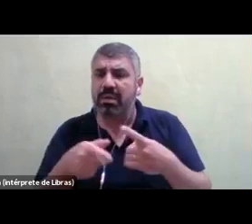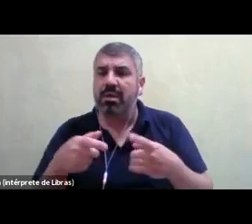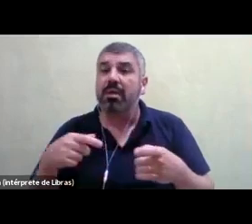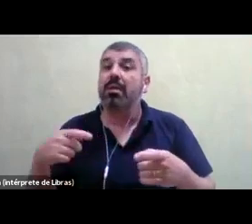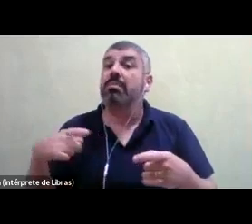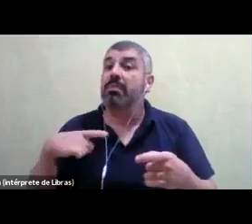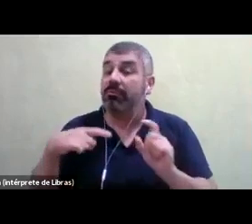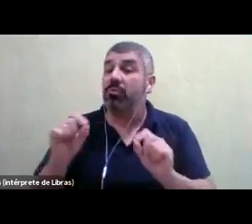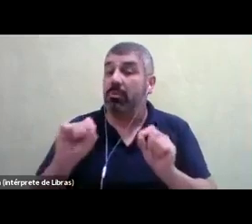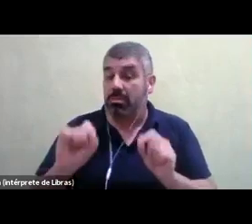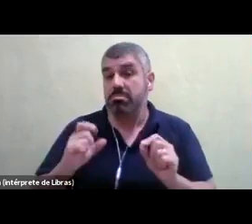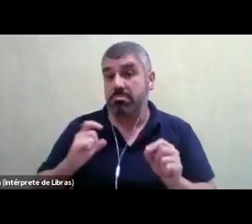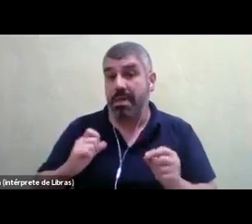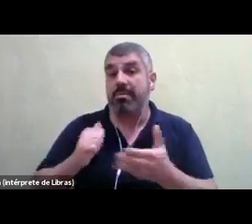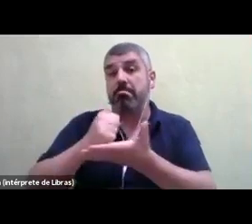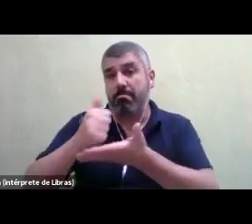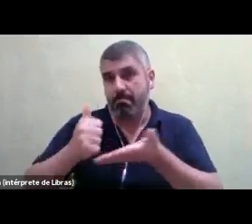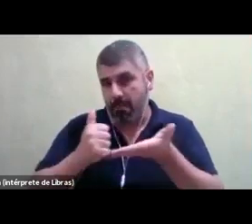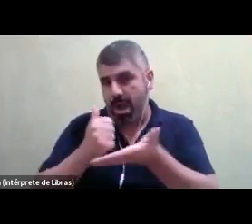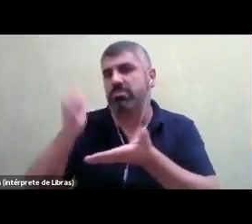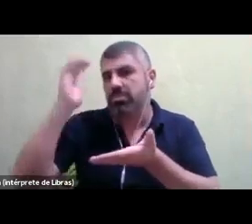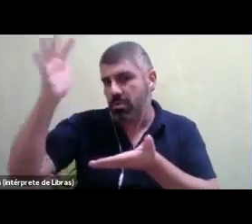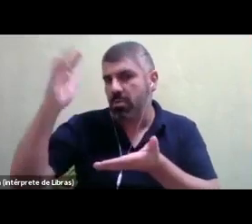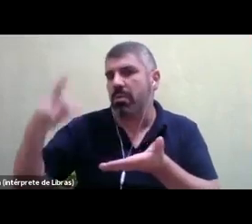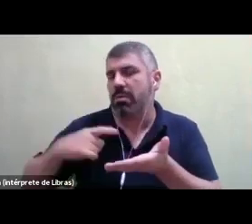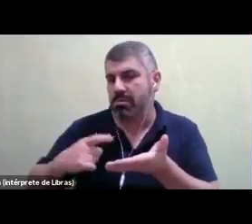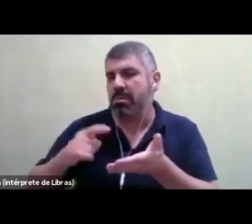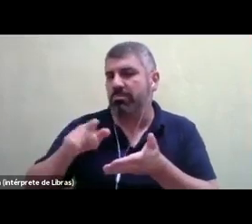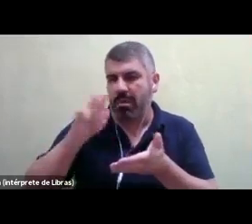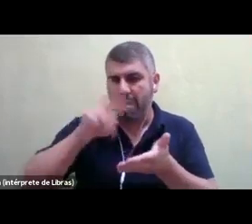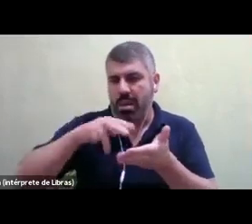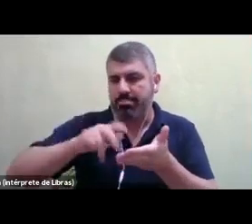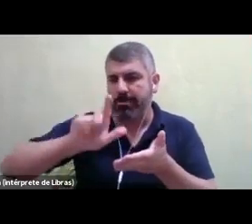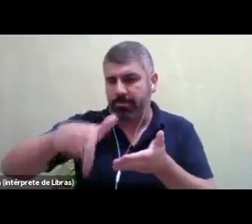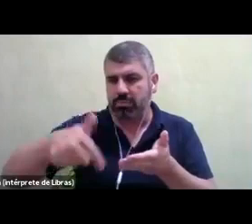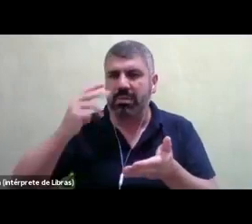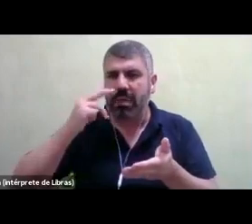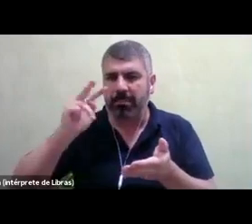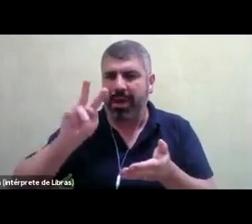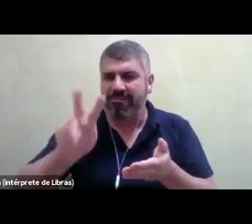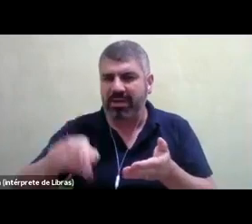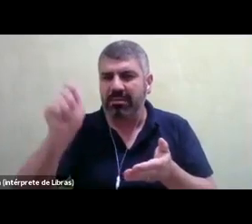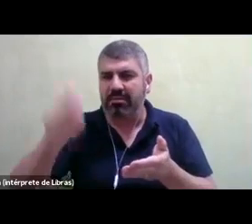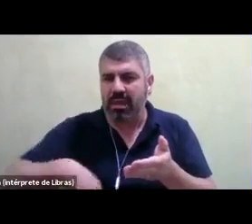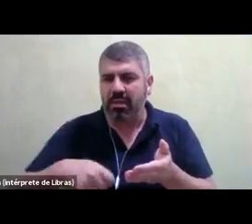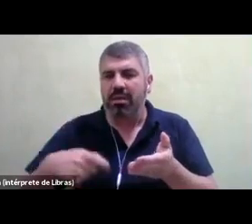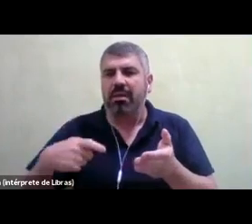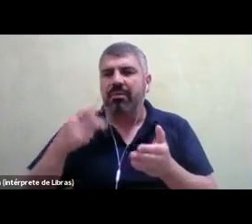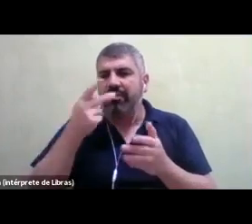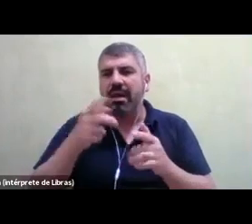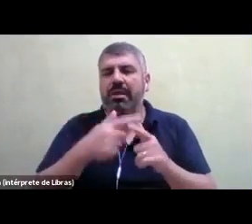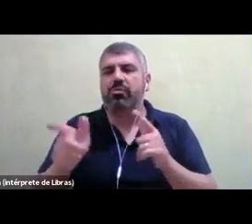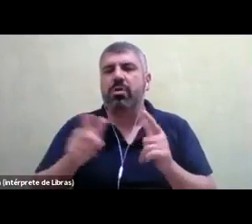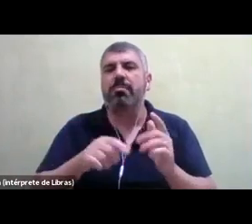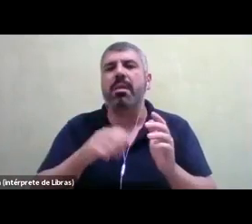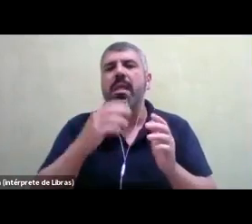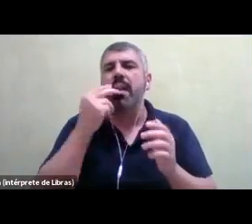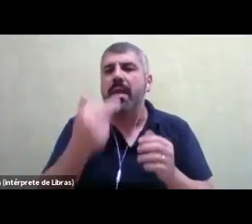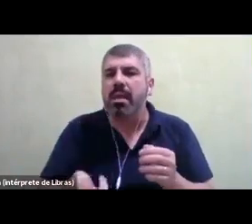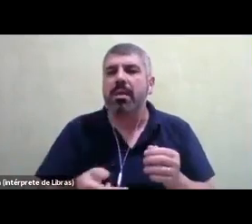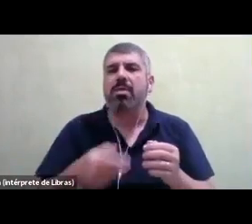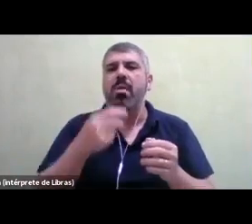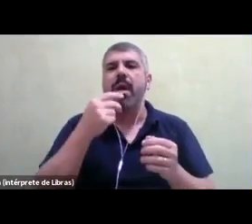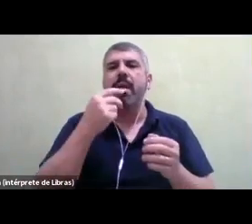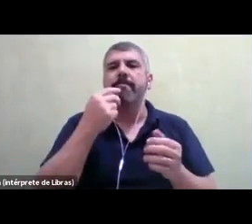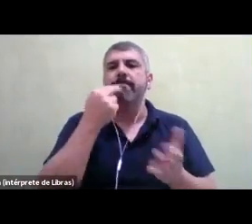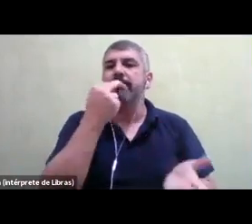vocês podem fazer a leitura posteriormente, falando de concepções de língua, bilinguismo e